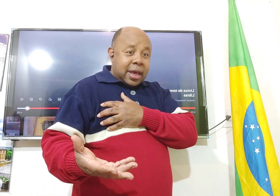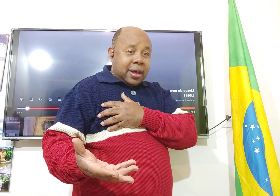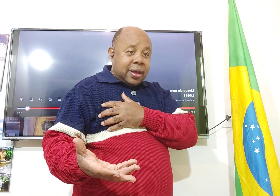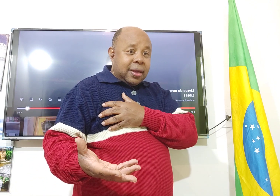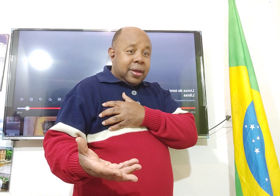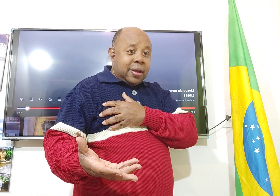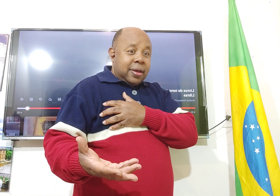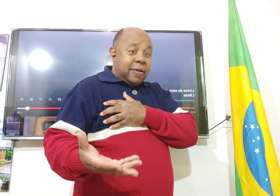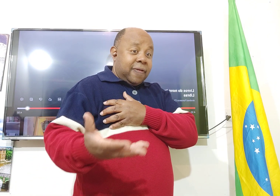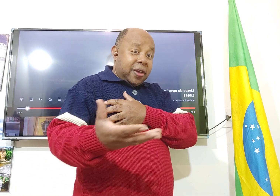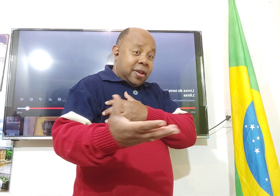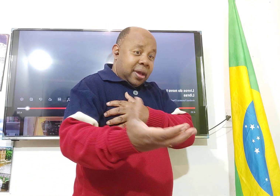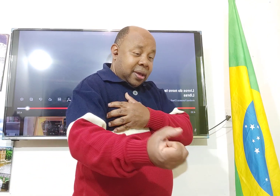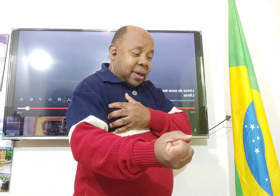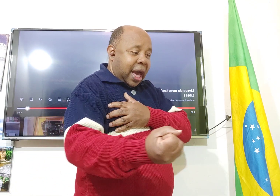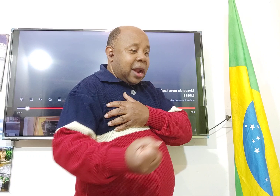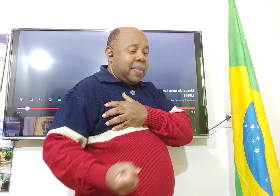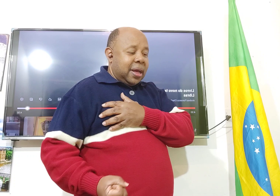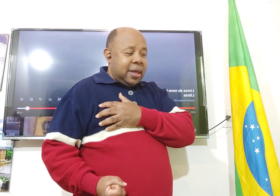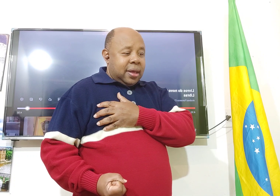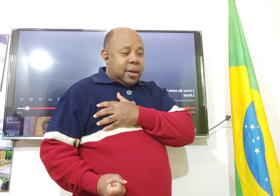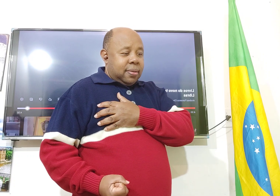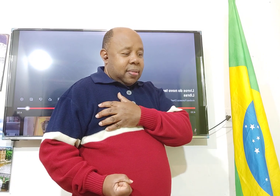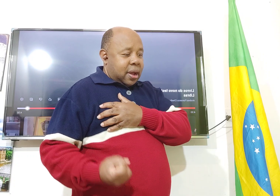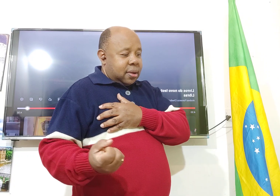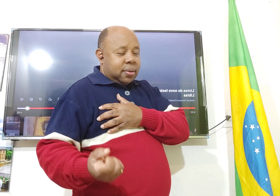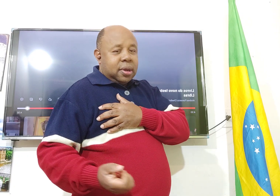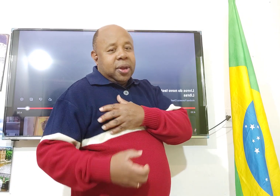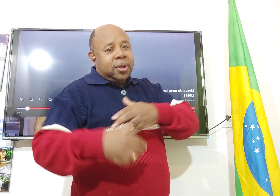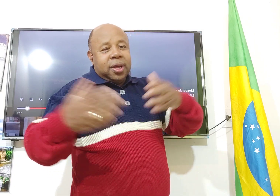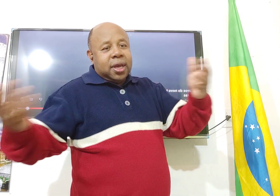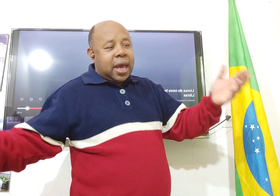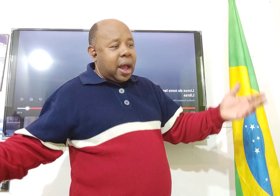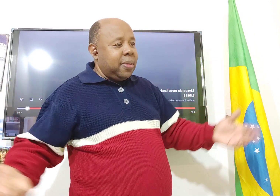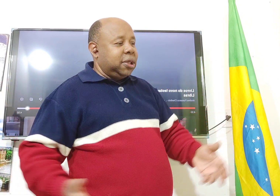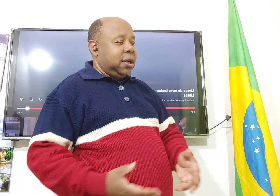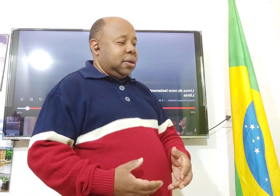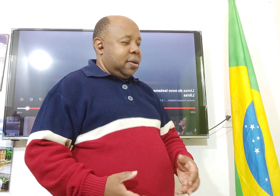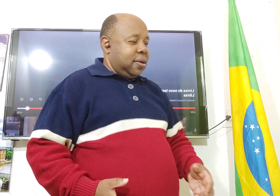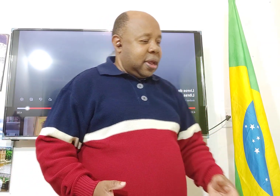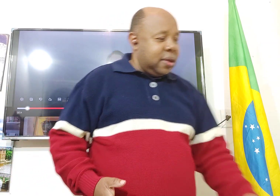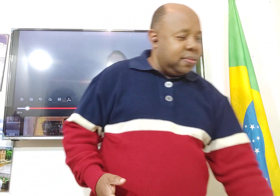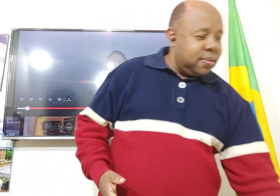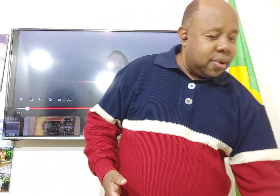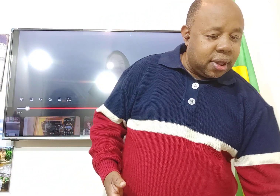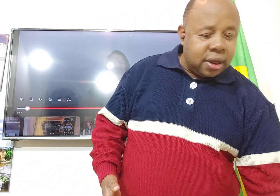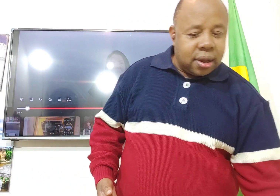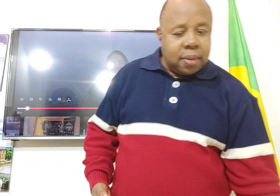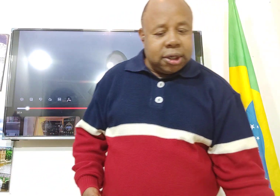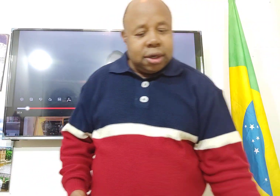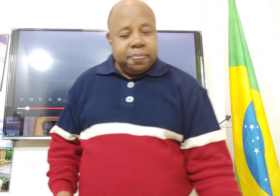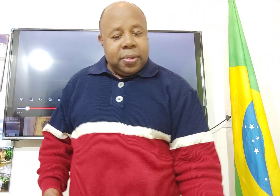né? Que vem de harma. Também não sei o que é harmatia, né? Sei que é harmatia.